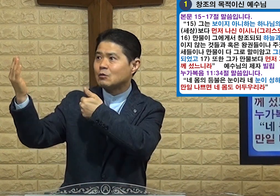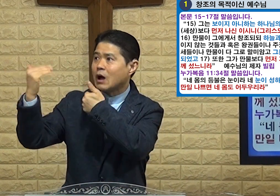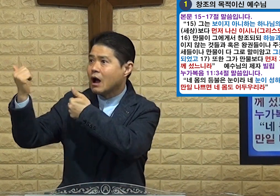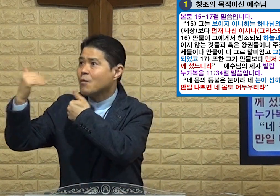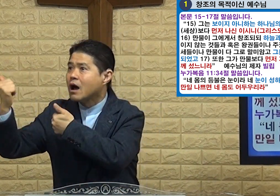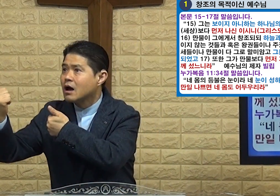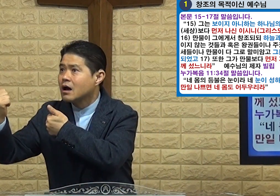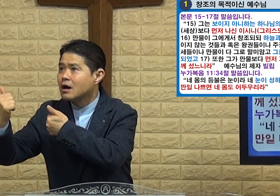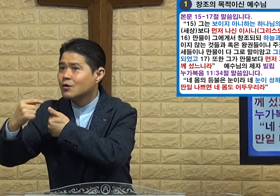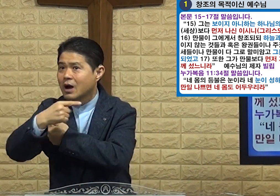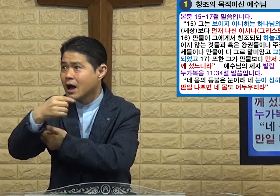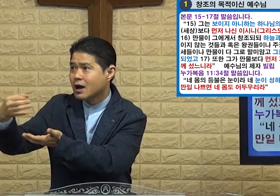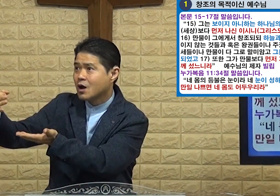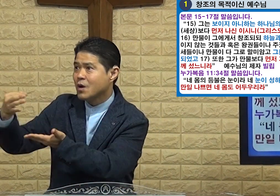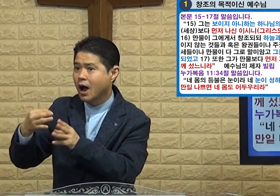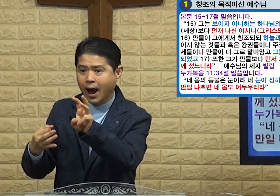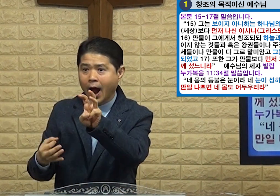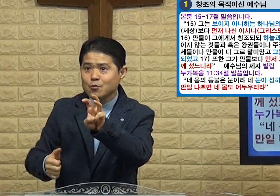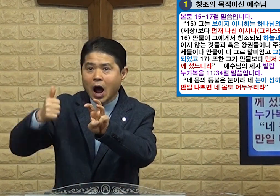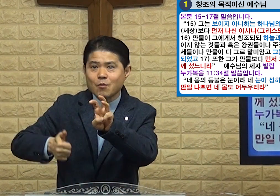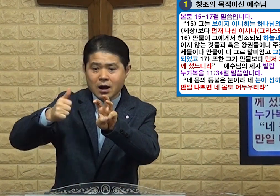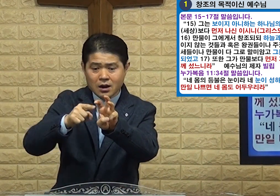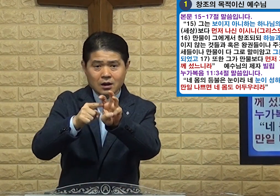것입니다. 그래서 이